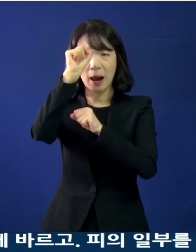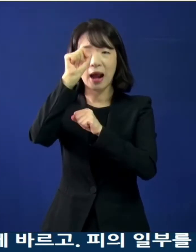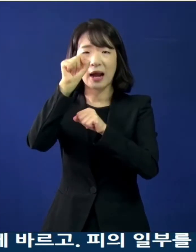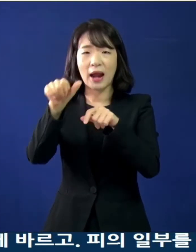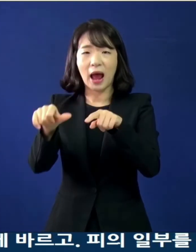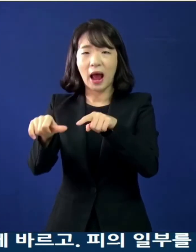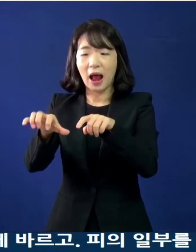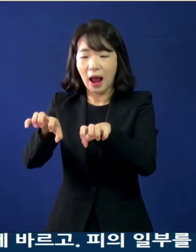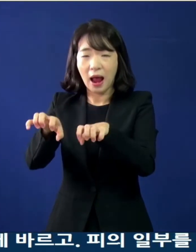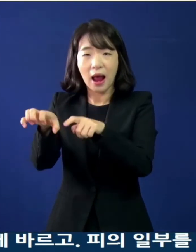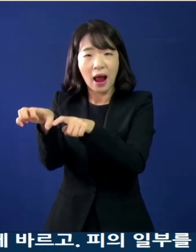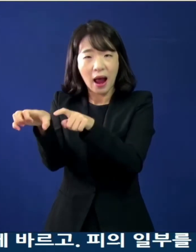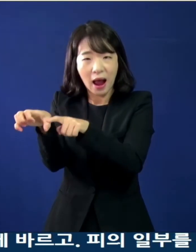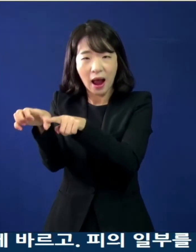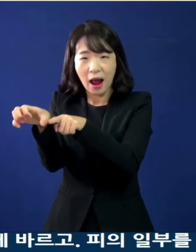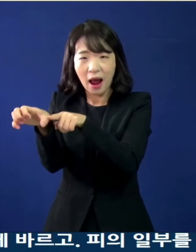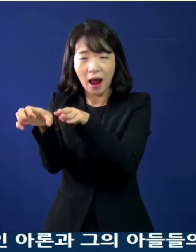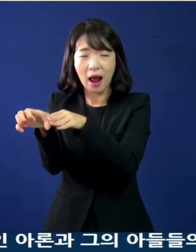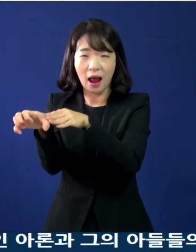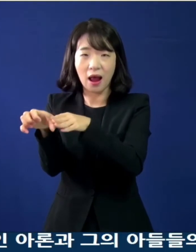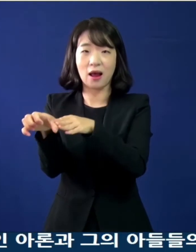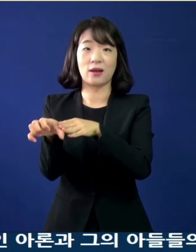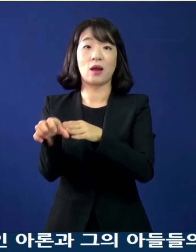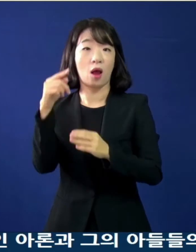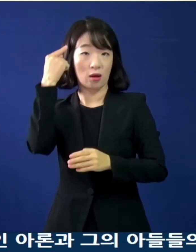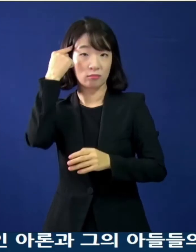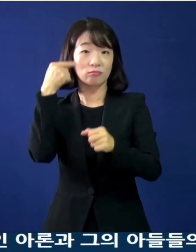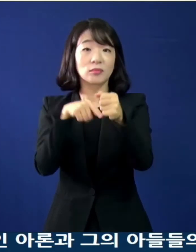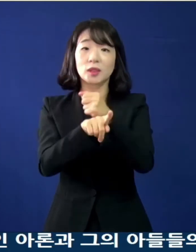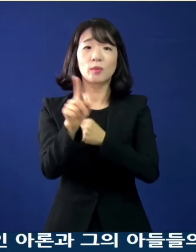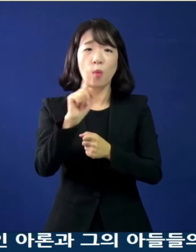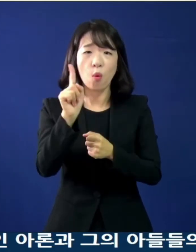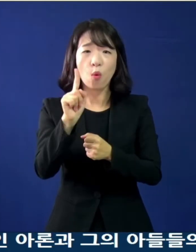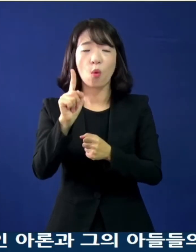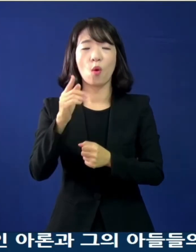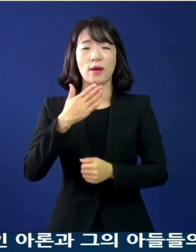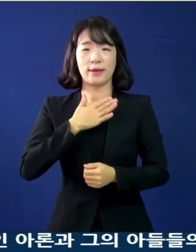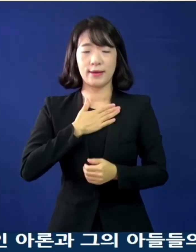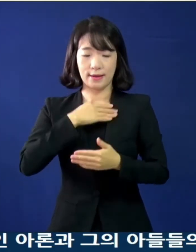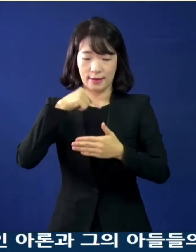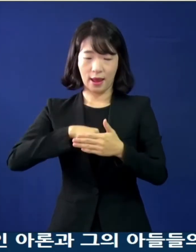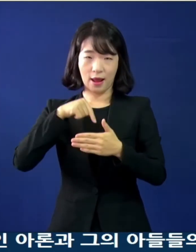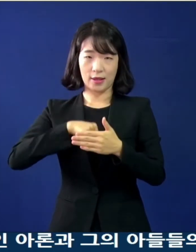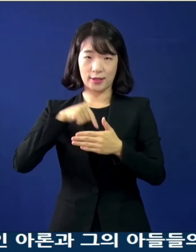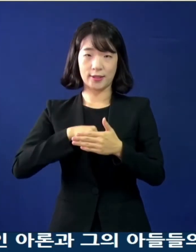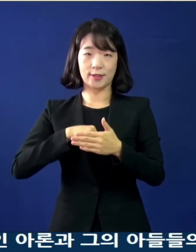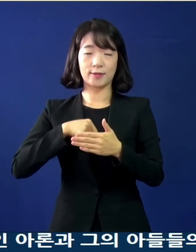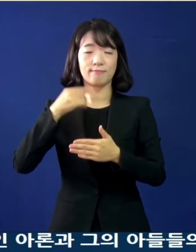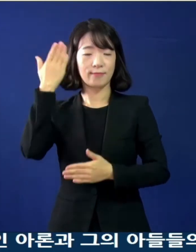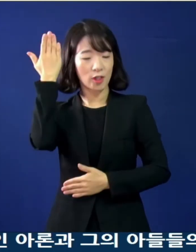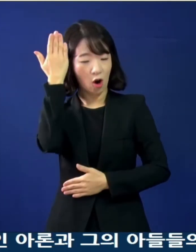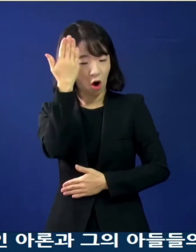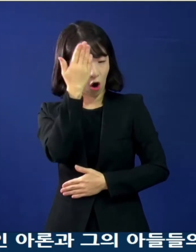거죠. 의미는 분명합니다. 의미는 뭐냐면 내적인 것을 정결케 하는 겁니다. 내적인 것을 정결케 하고